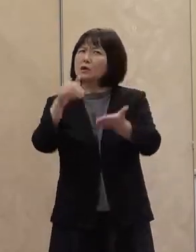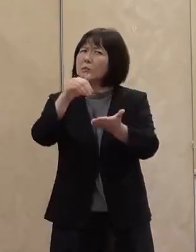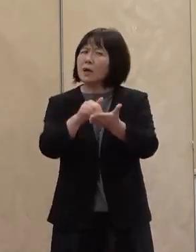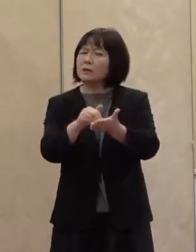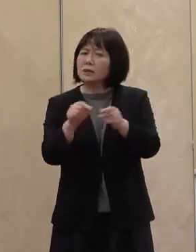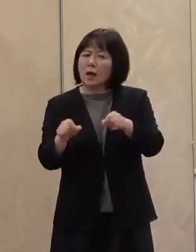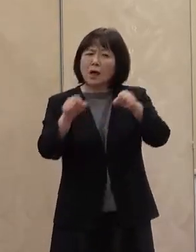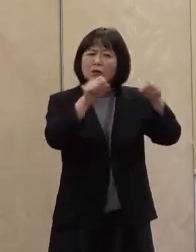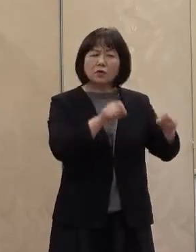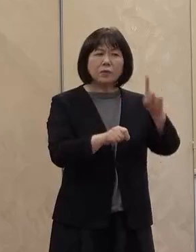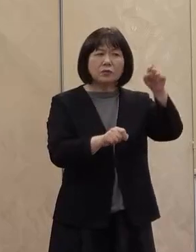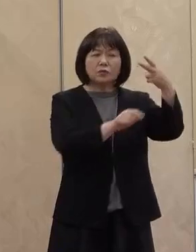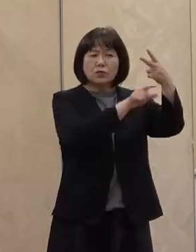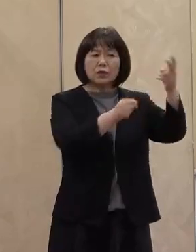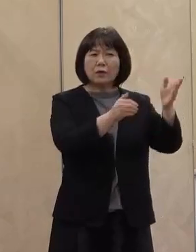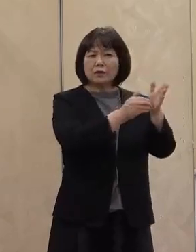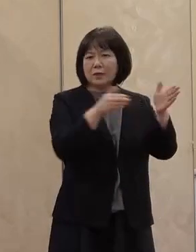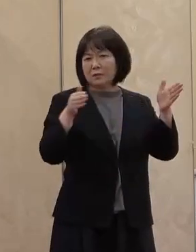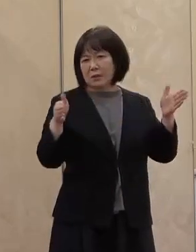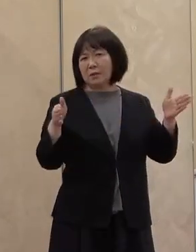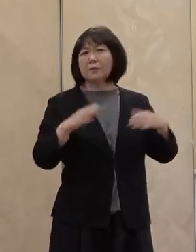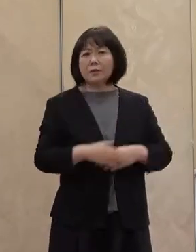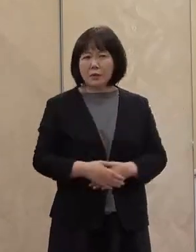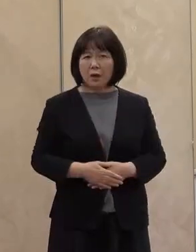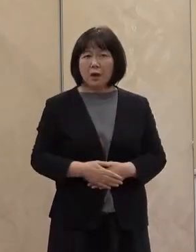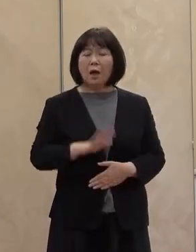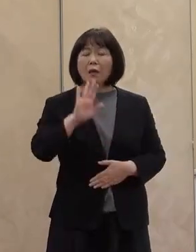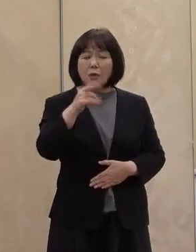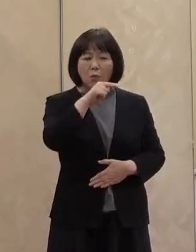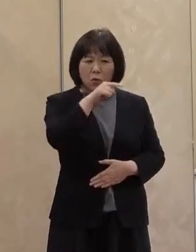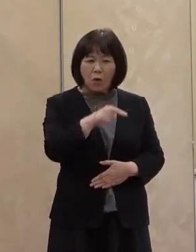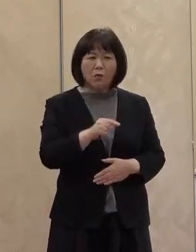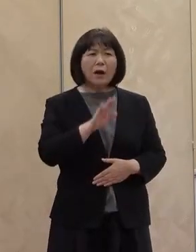ました。まあ、いずれにしてもそれいつか切れるわけで、